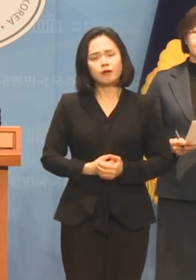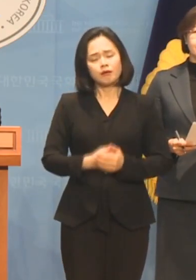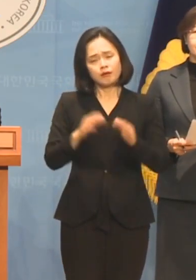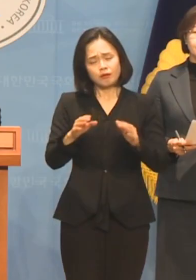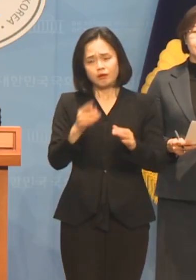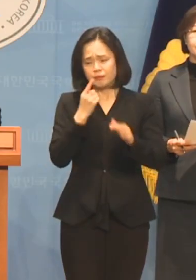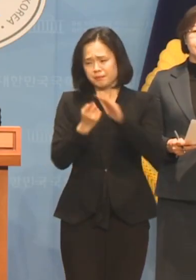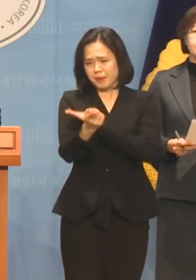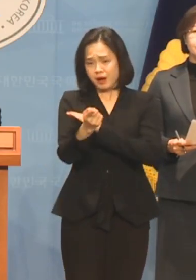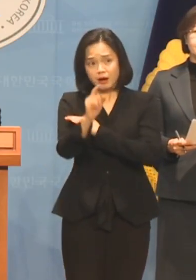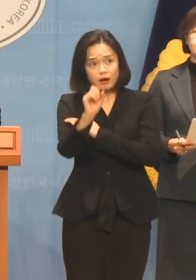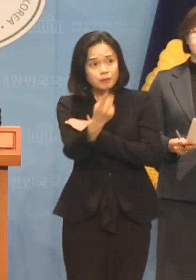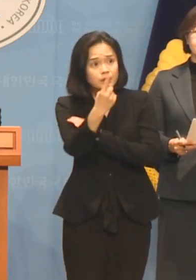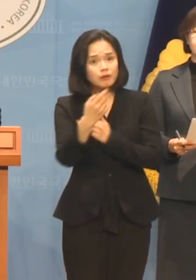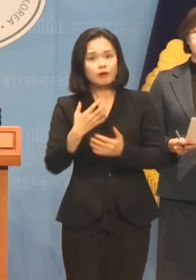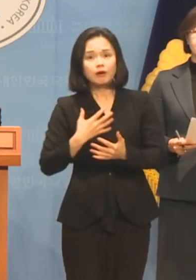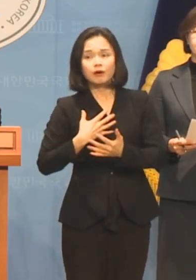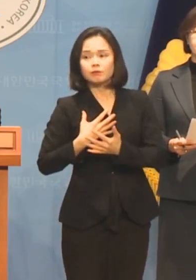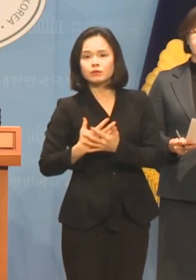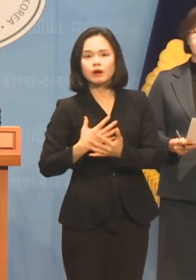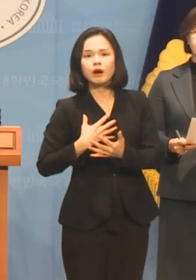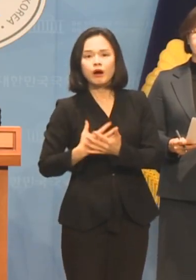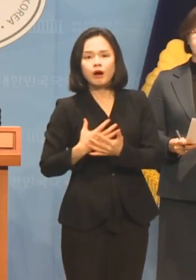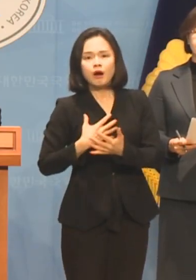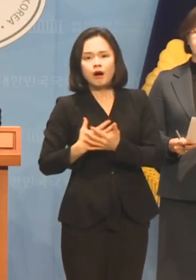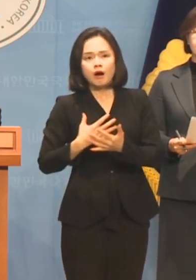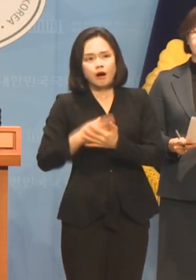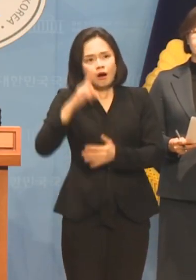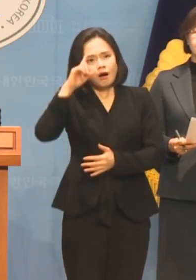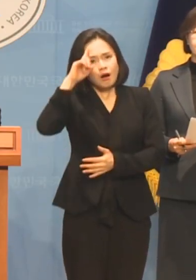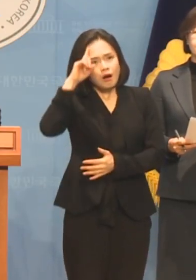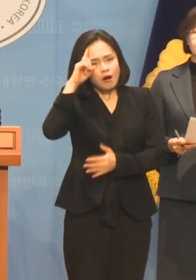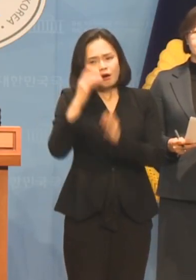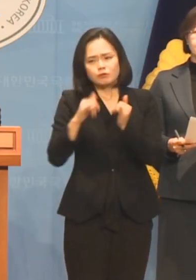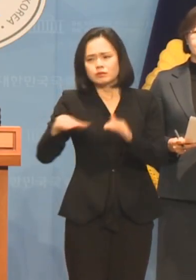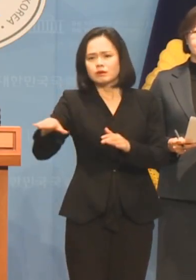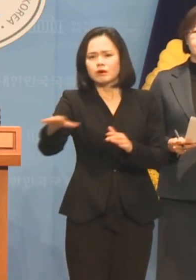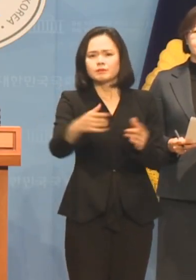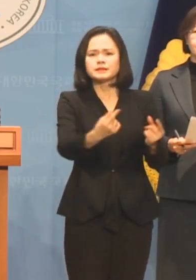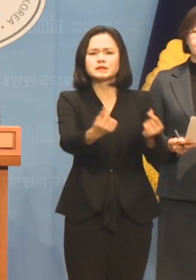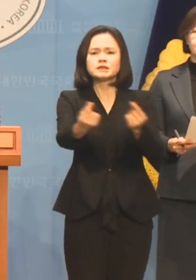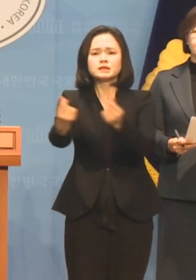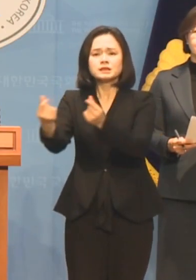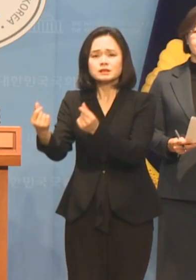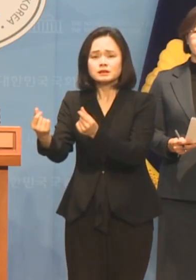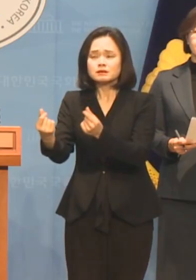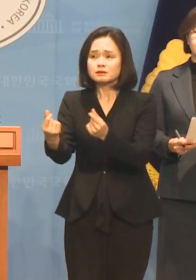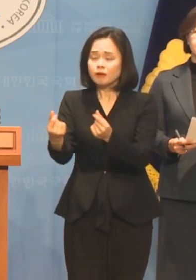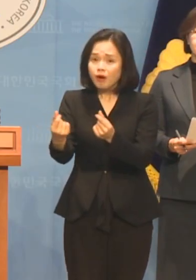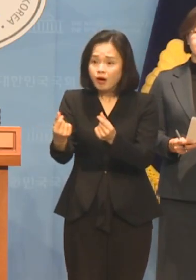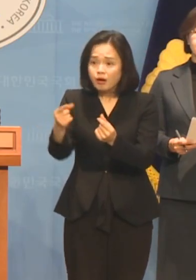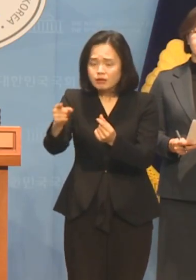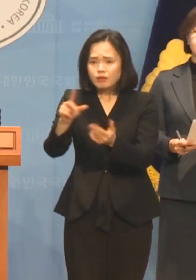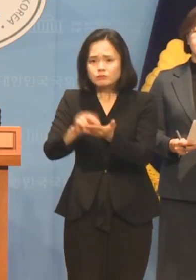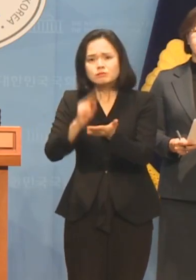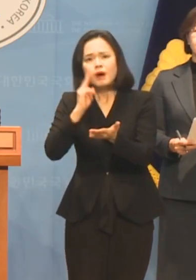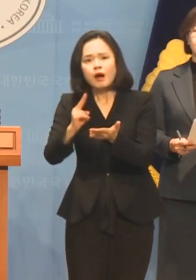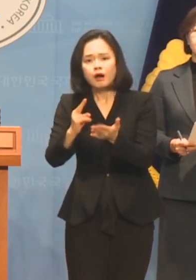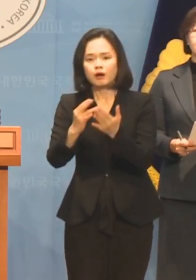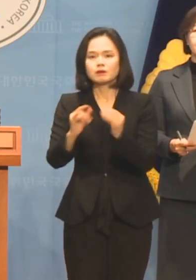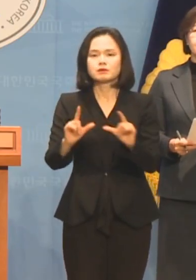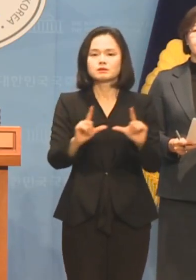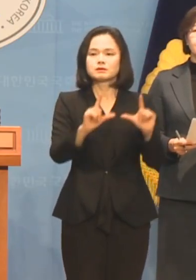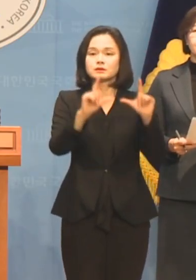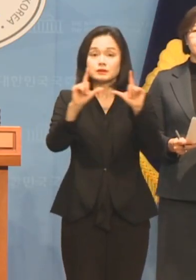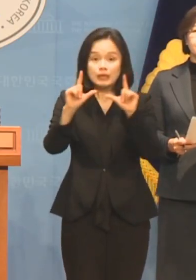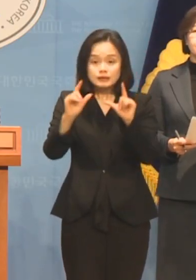등은 민주시민으로서 지극히 보편적인 반응일 수 있지만 일상생활을 저해하고 건강을 해치는 수준으로